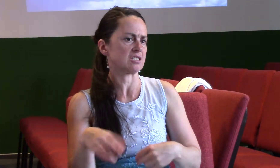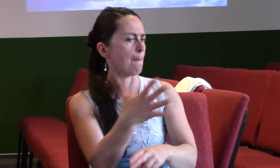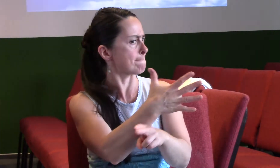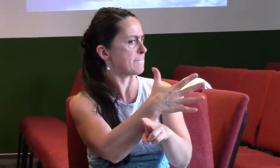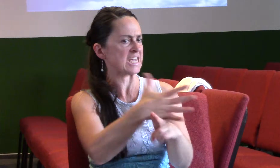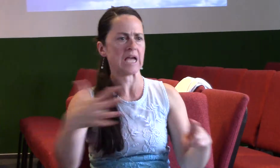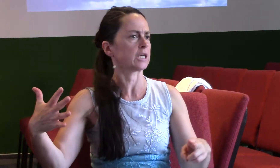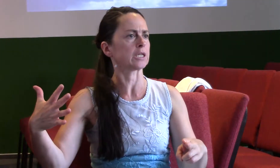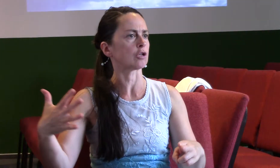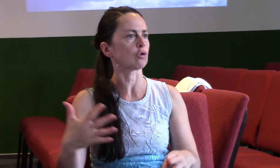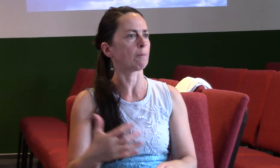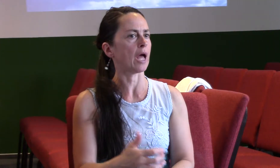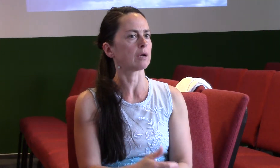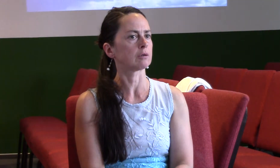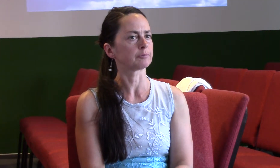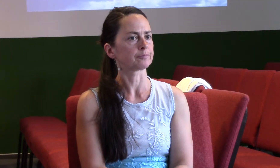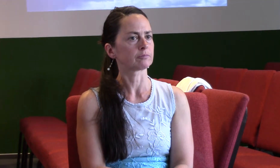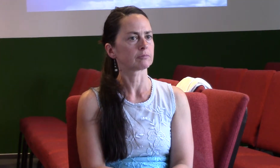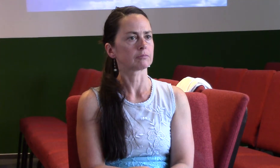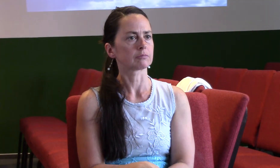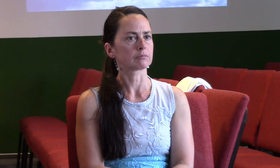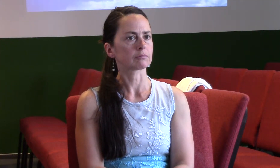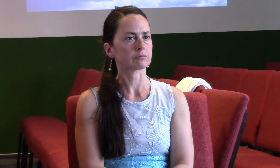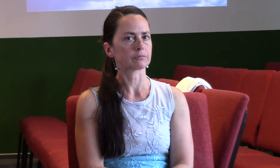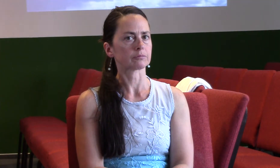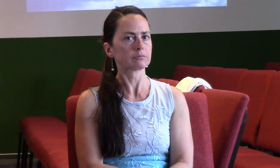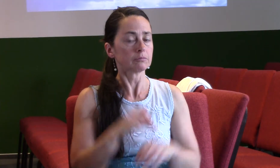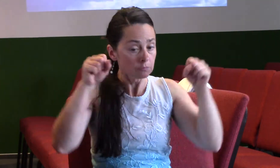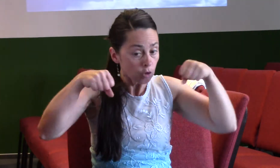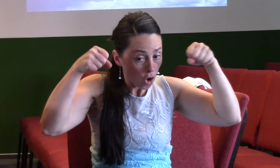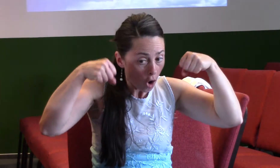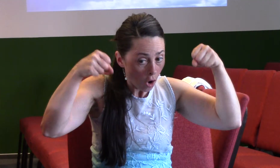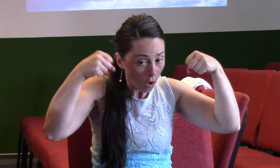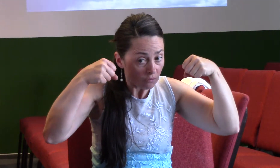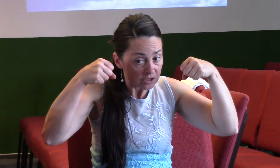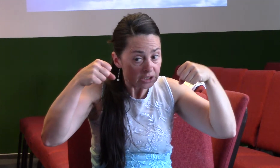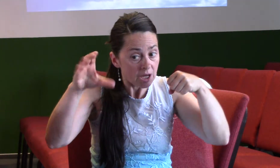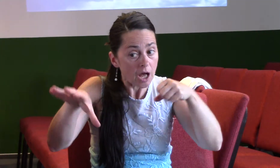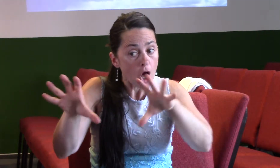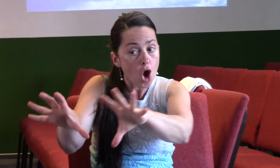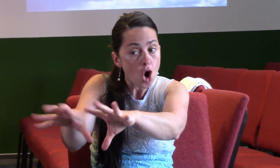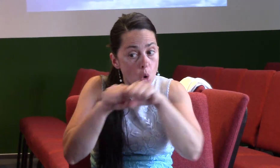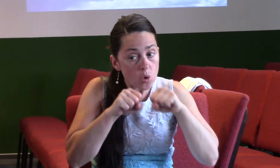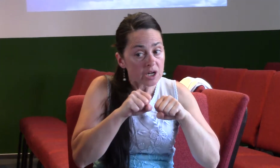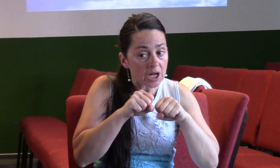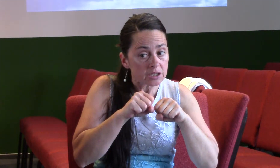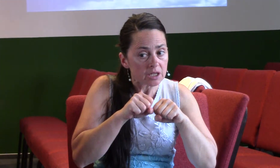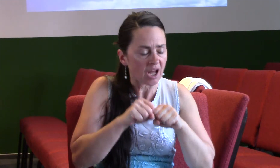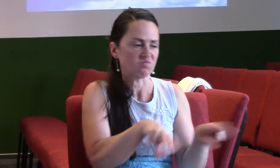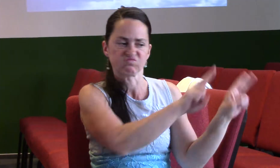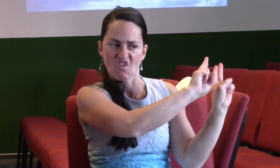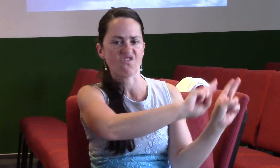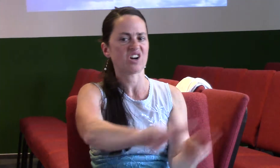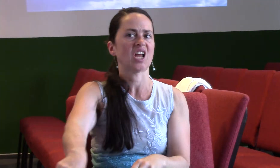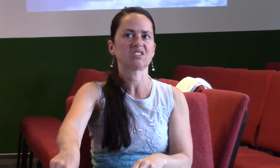právo žádat čtyřnásobek. Když tento princip používáme, když